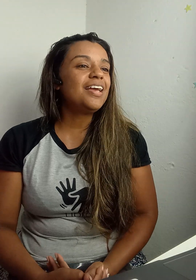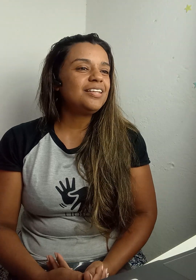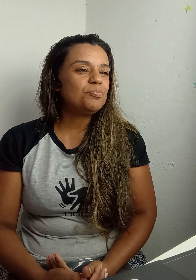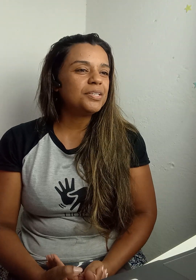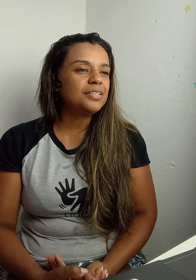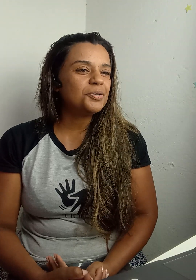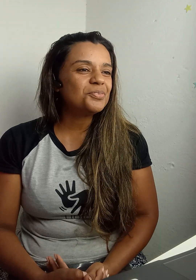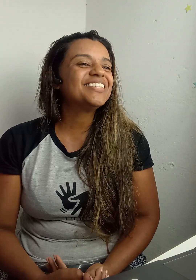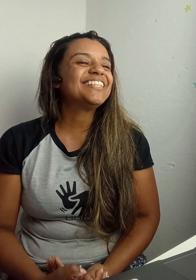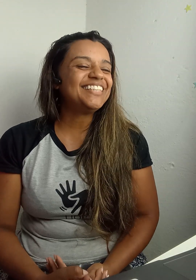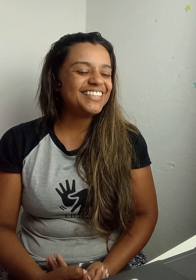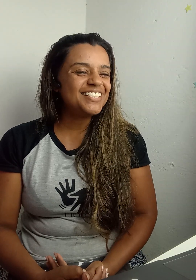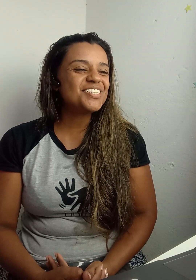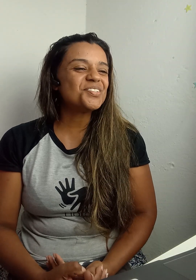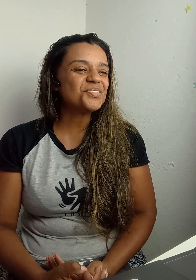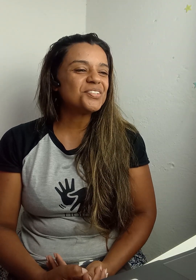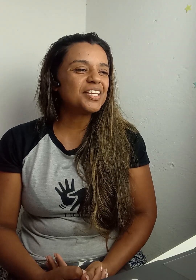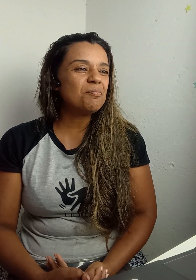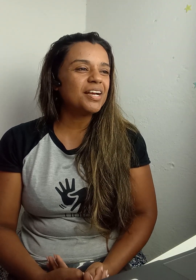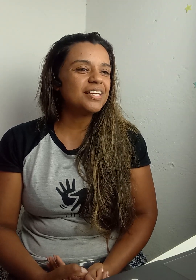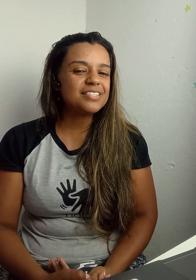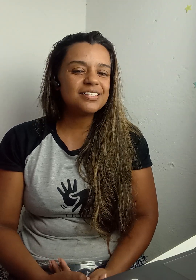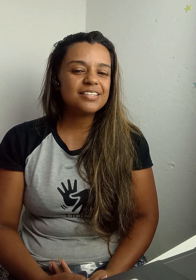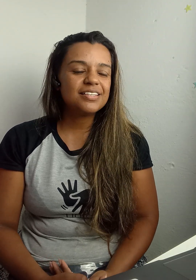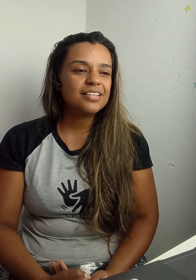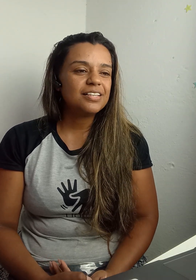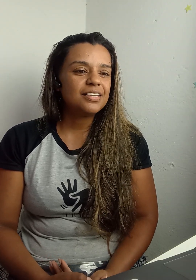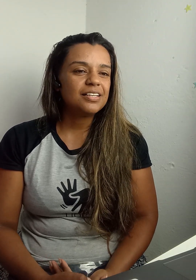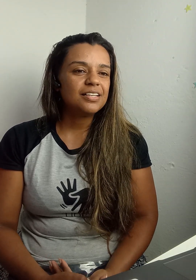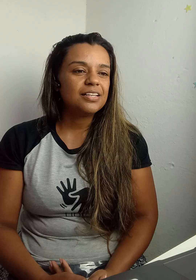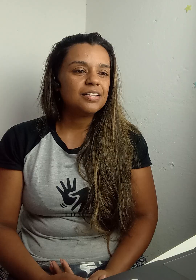Arielle, perdão. Isso. Quem mais?